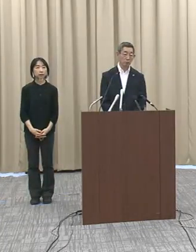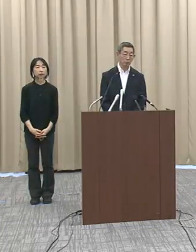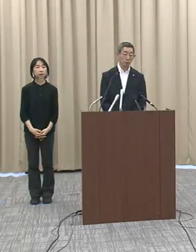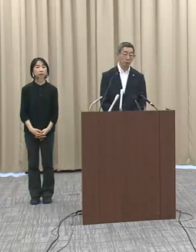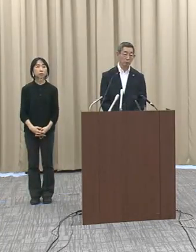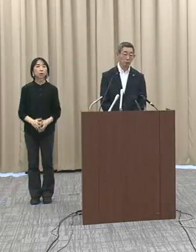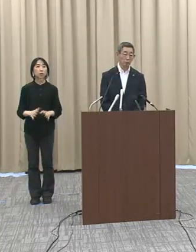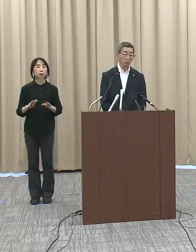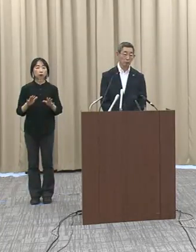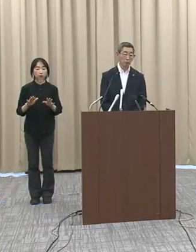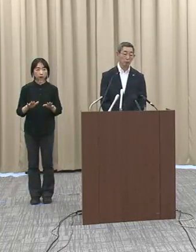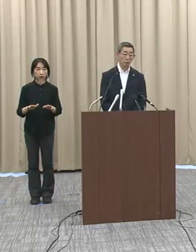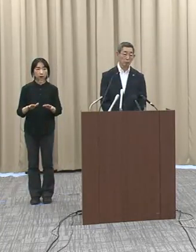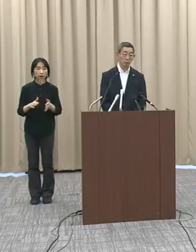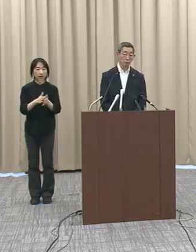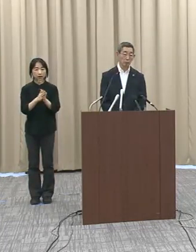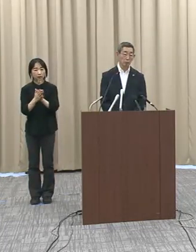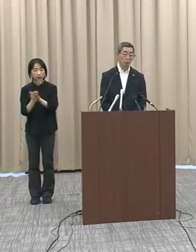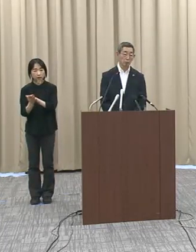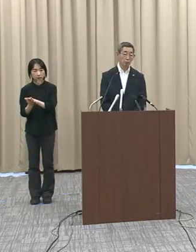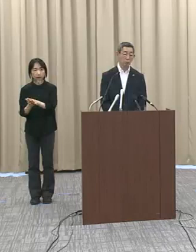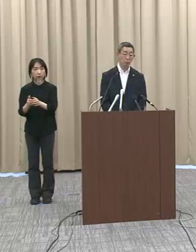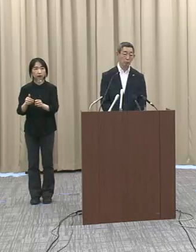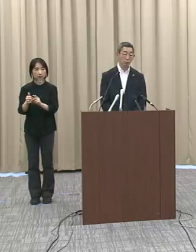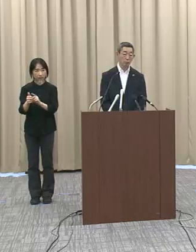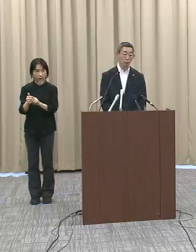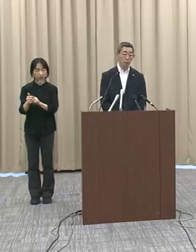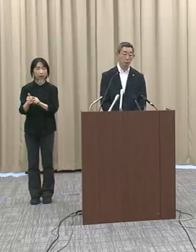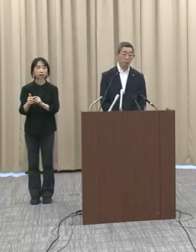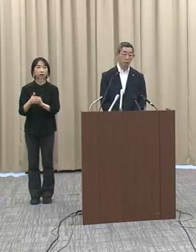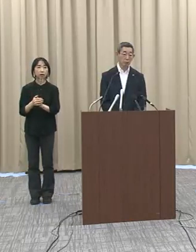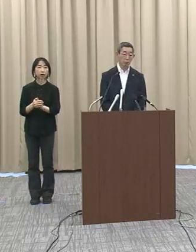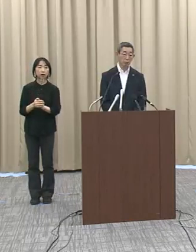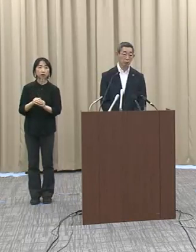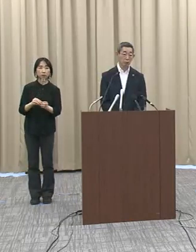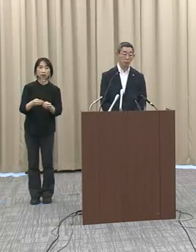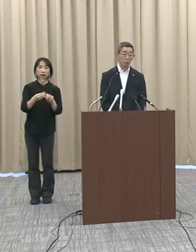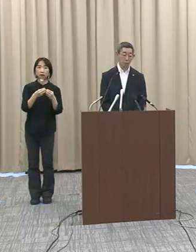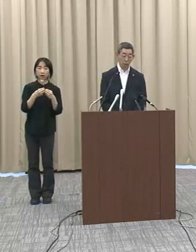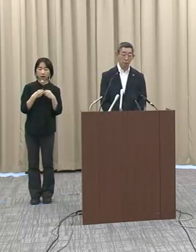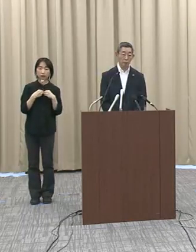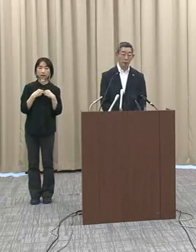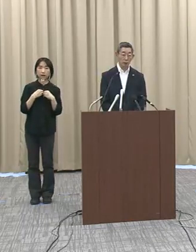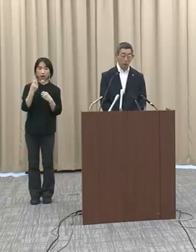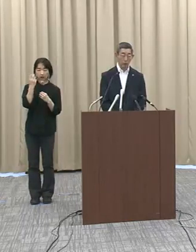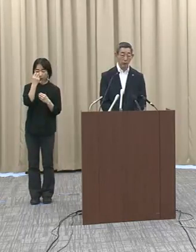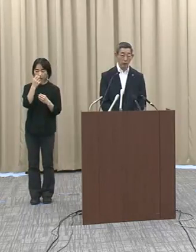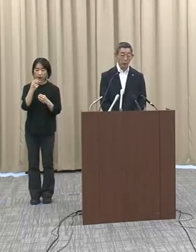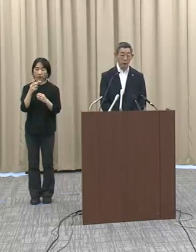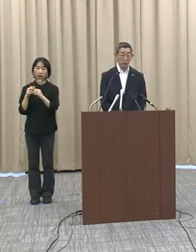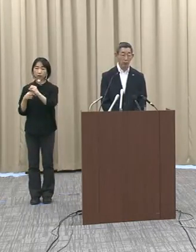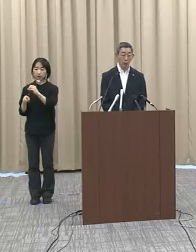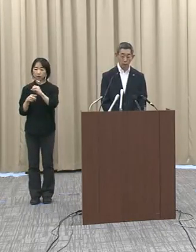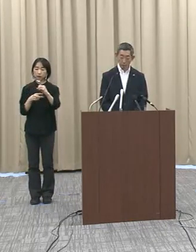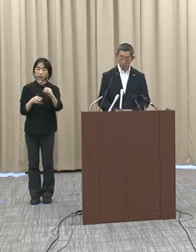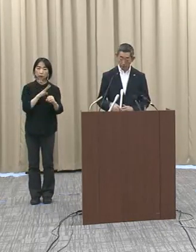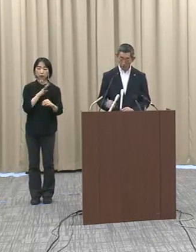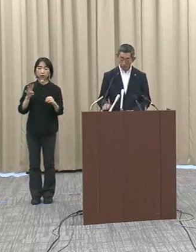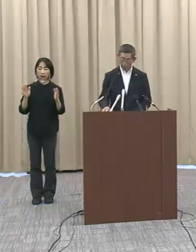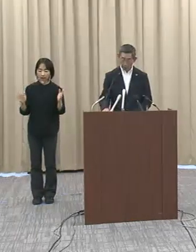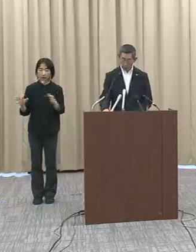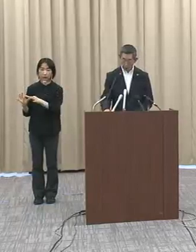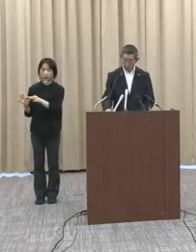今回、死者が出たという事態になったんですけども、一方で感染確認はこの4日間連続でゼロなんですが、そうですね、これについてどう評価され